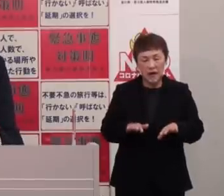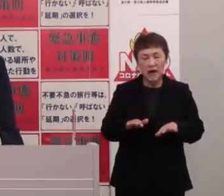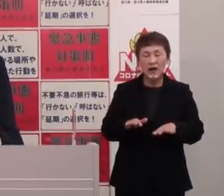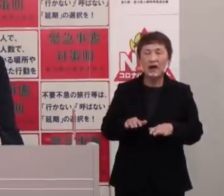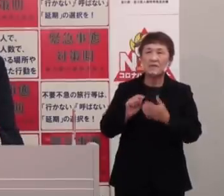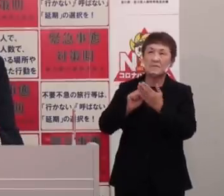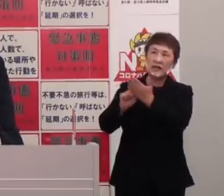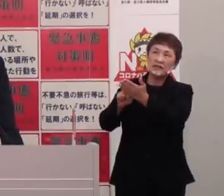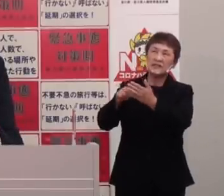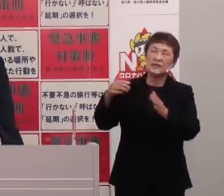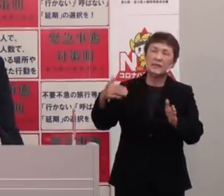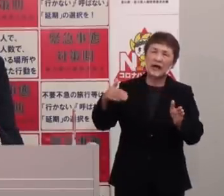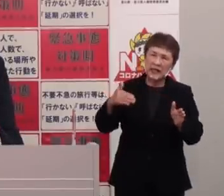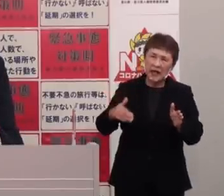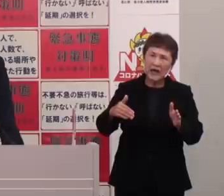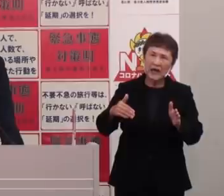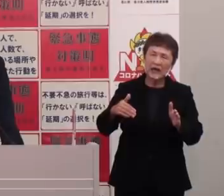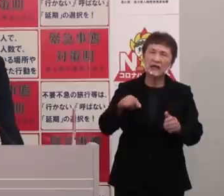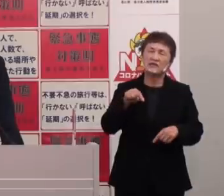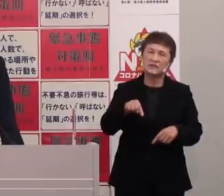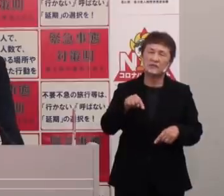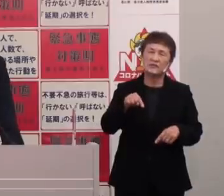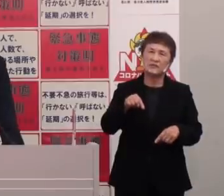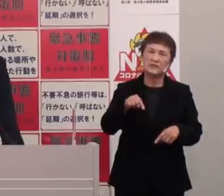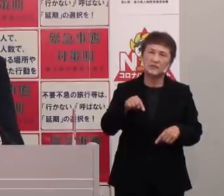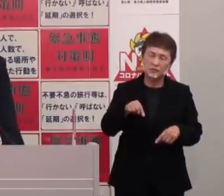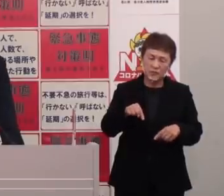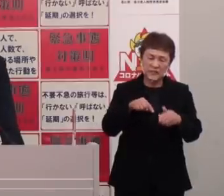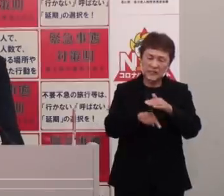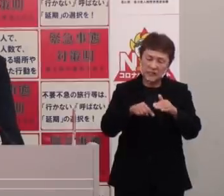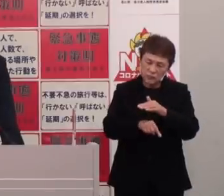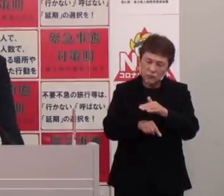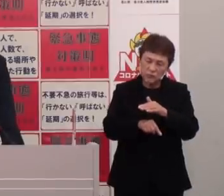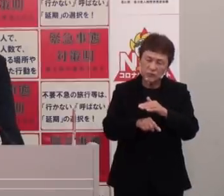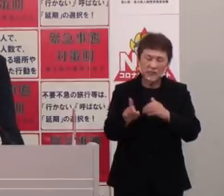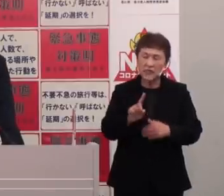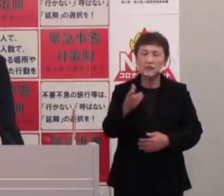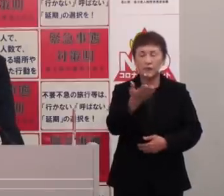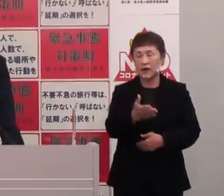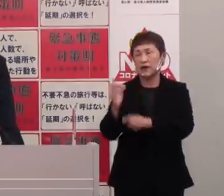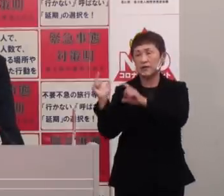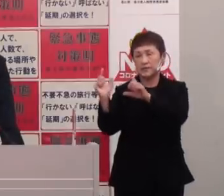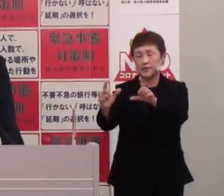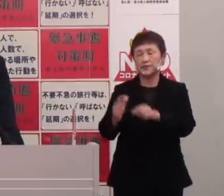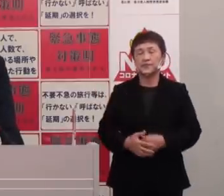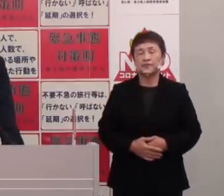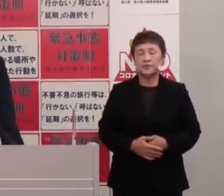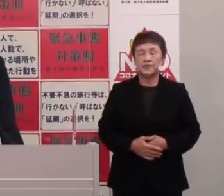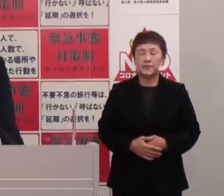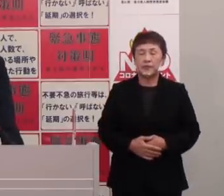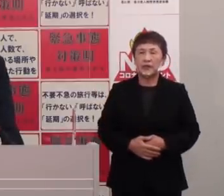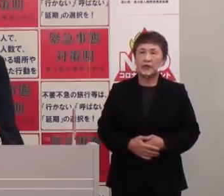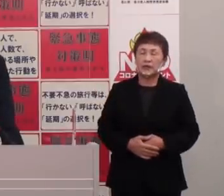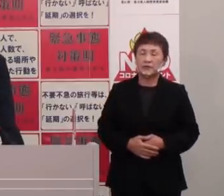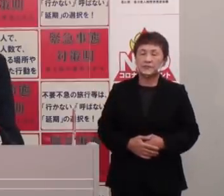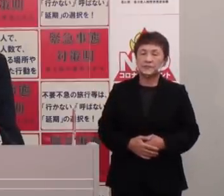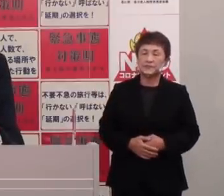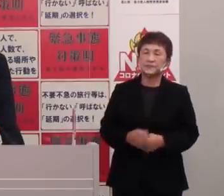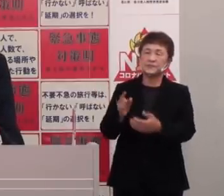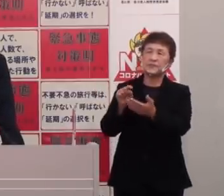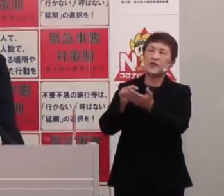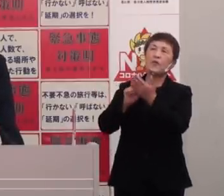どこの数値だったり状況を見られて検討されている状況なんですかね。 まあ、要請という表現を